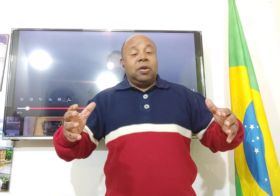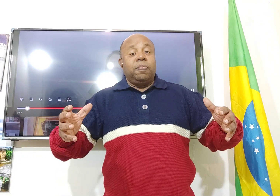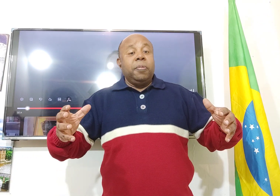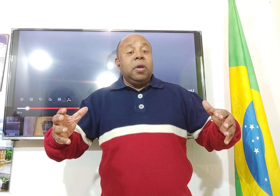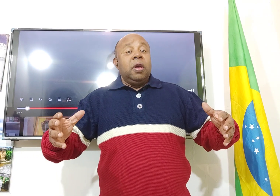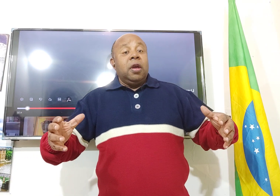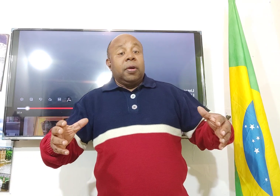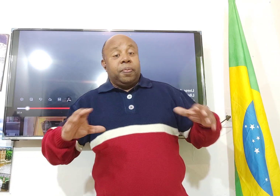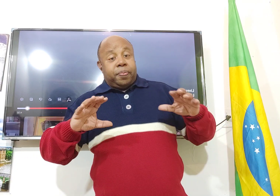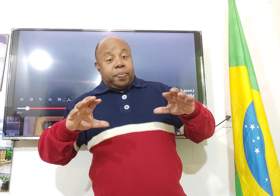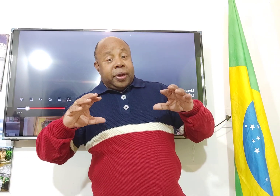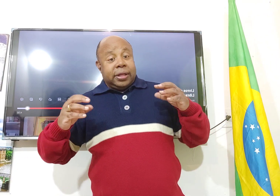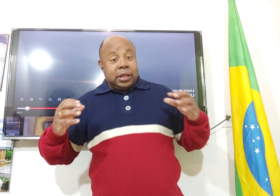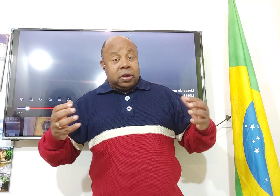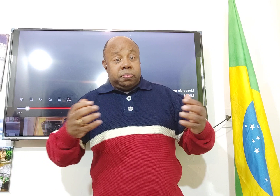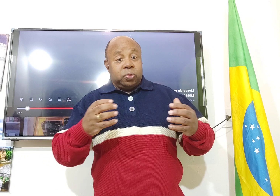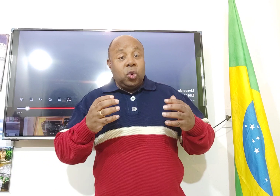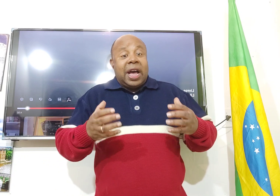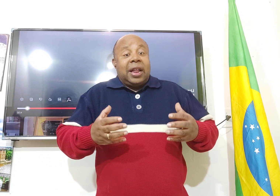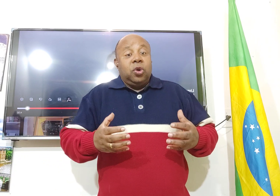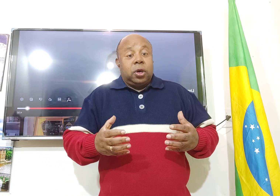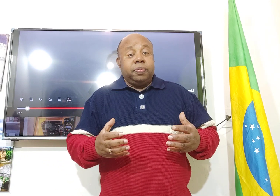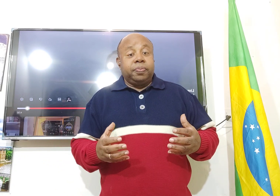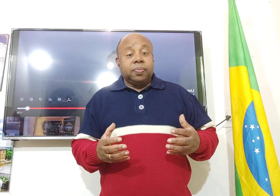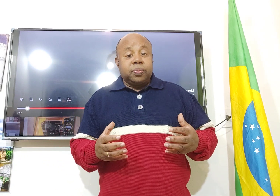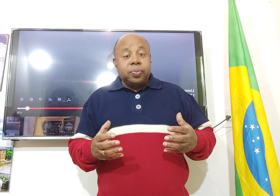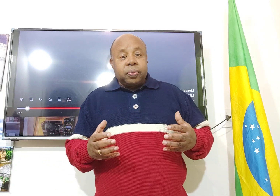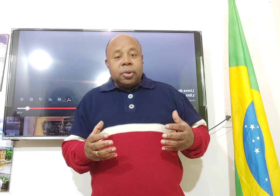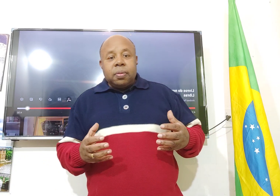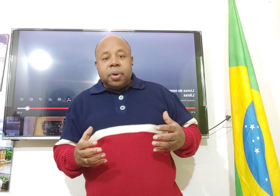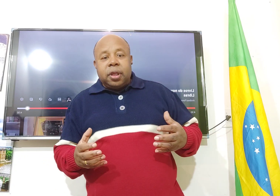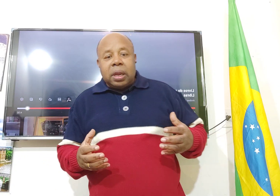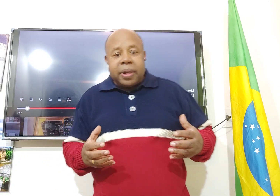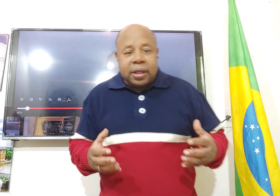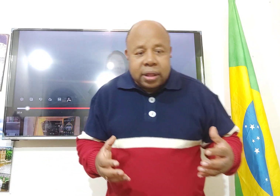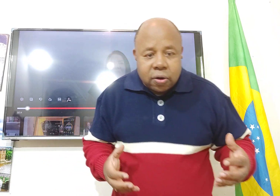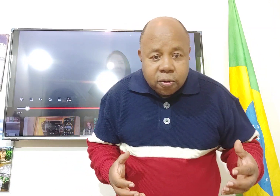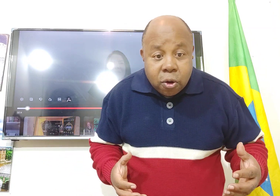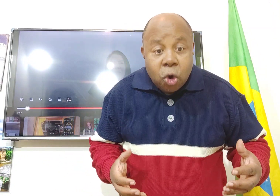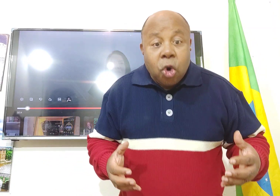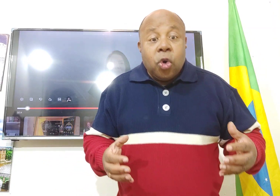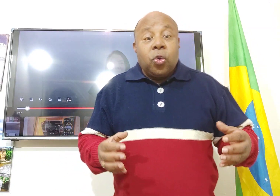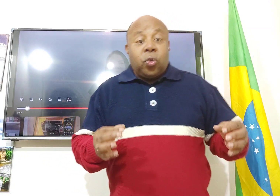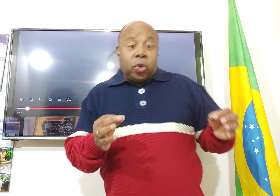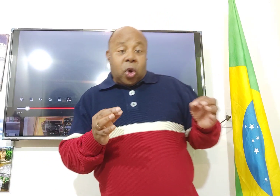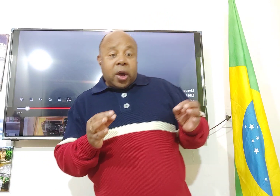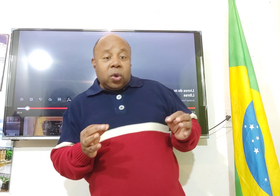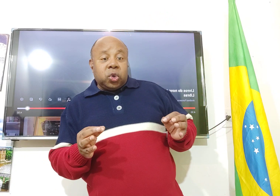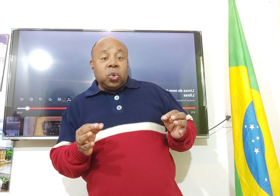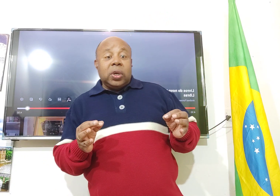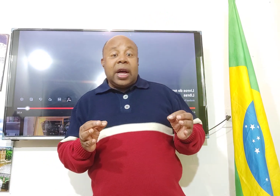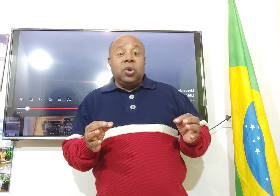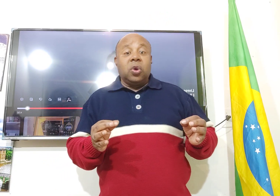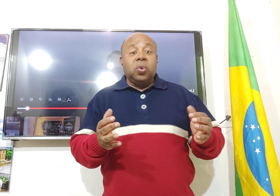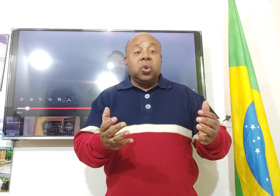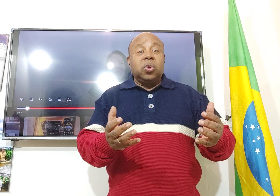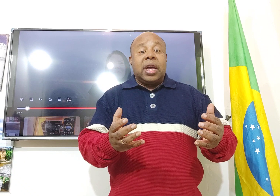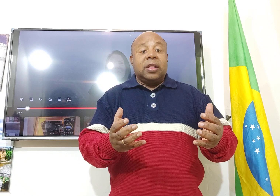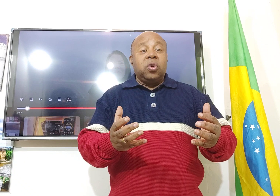atenção. Presta atenção. O narrador, Priscila, presta atenção. Qual que é o tom do narrador? O tom do narrador é